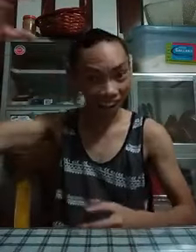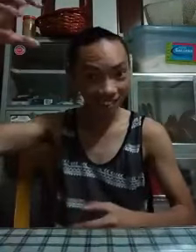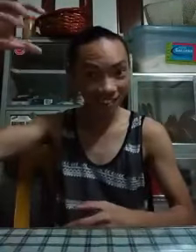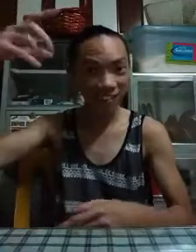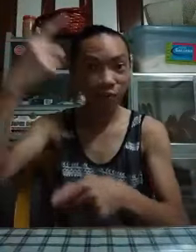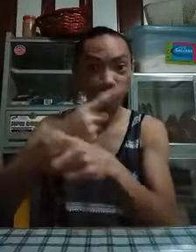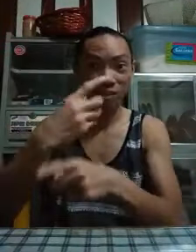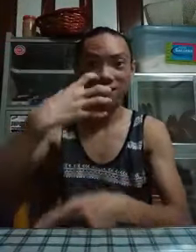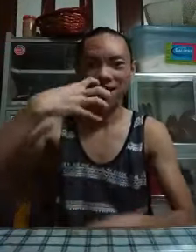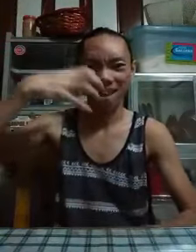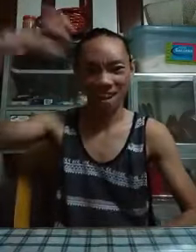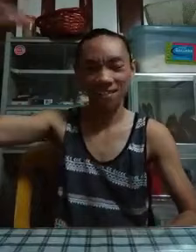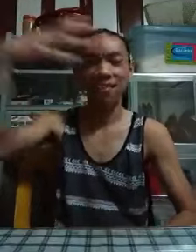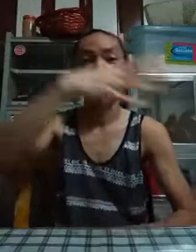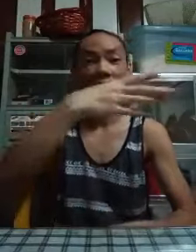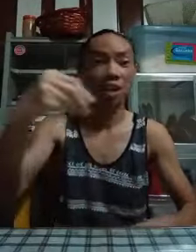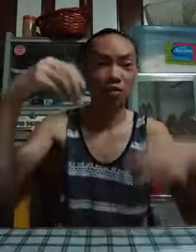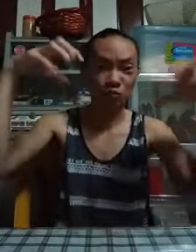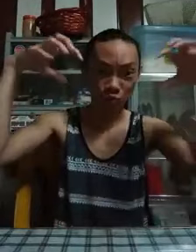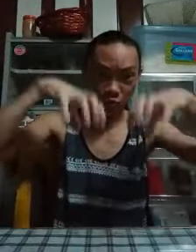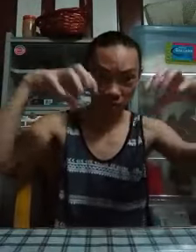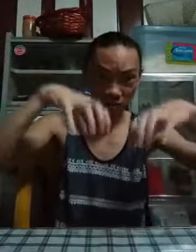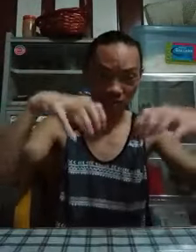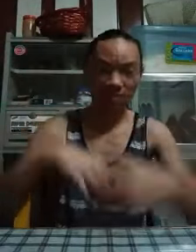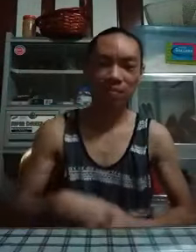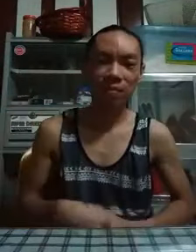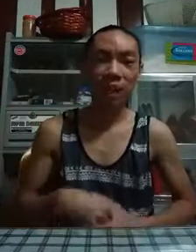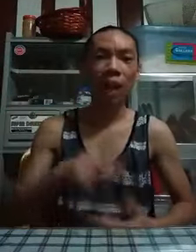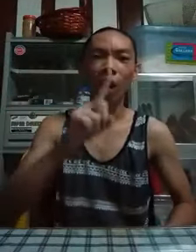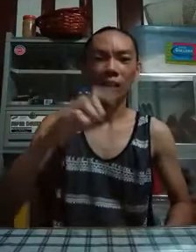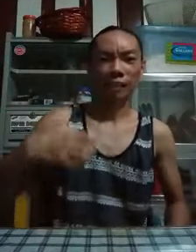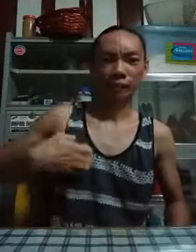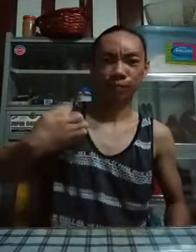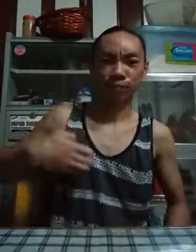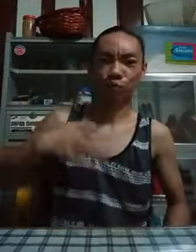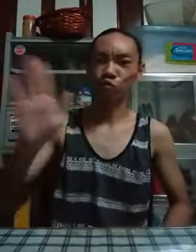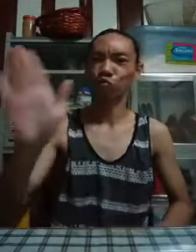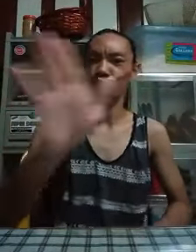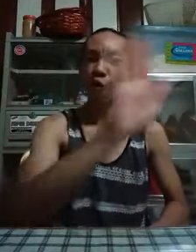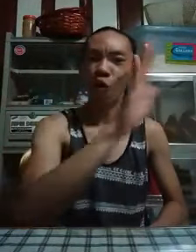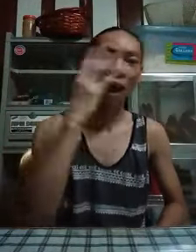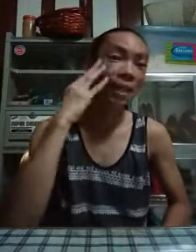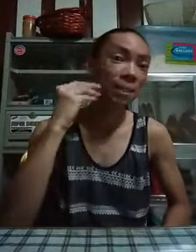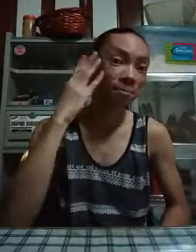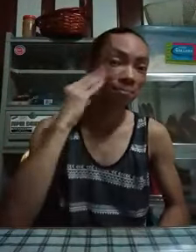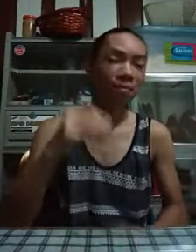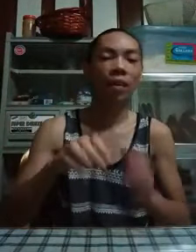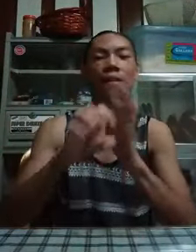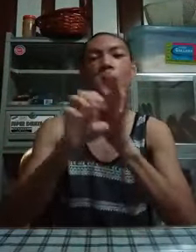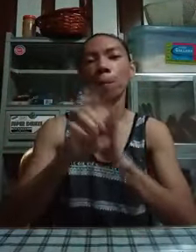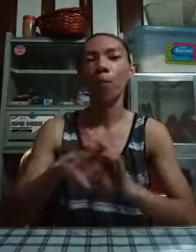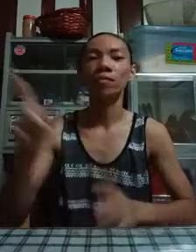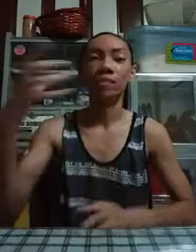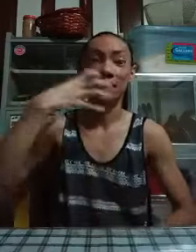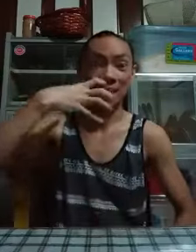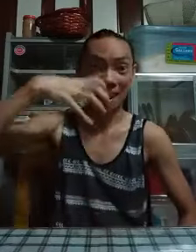Pinsan kasi pag may isang tao, may nasasabi kang hindi mo gusto. Hindi mo sa mga mga